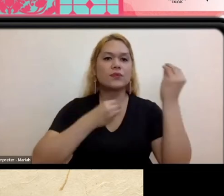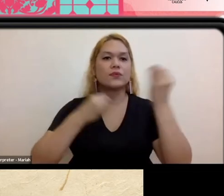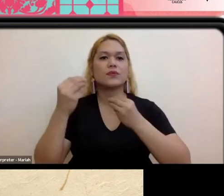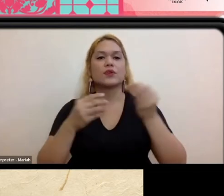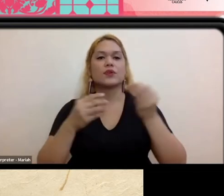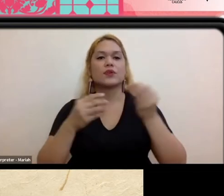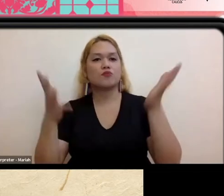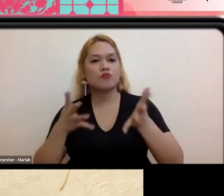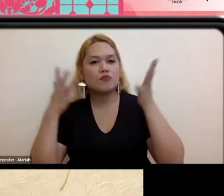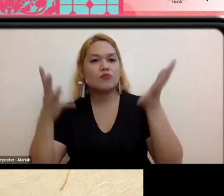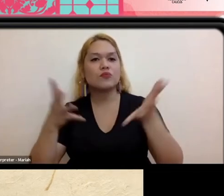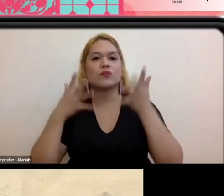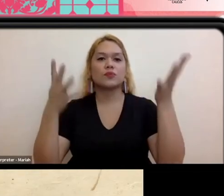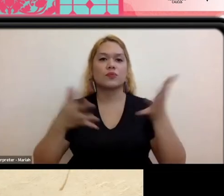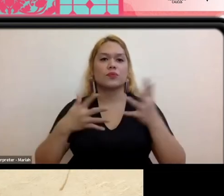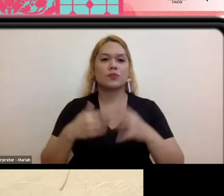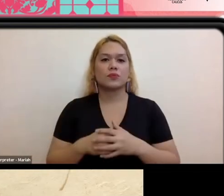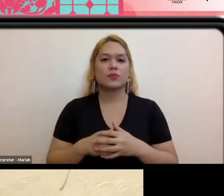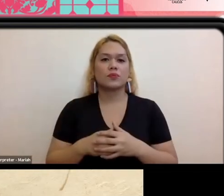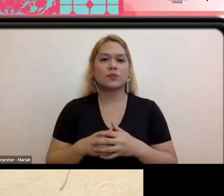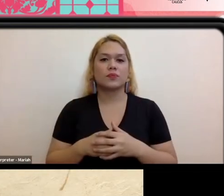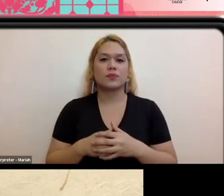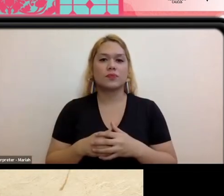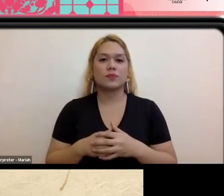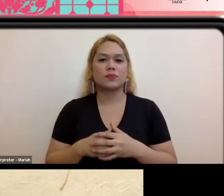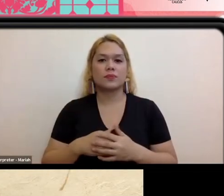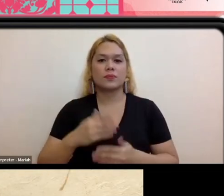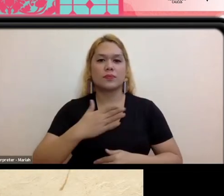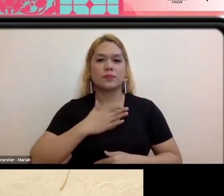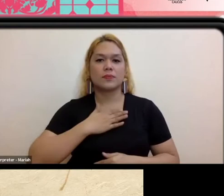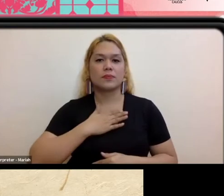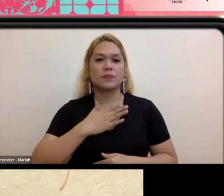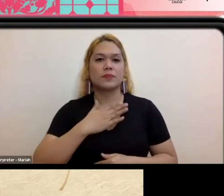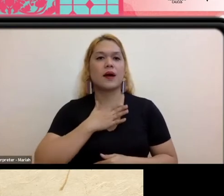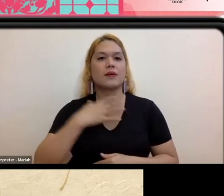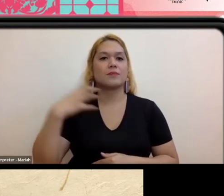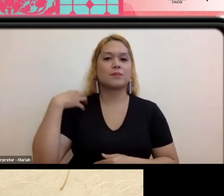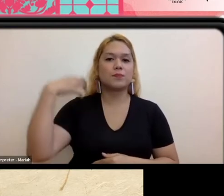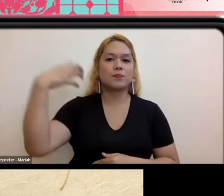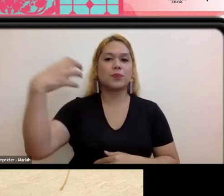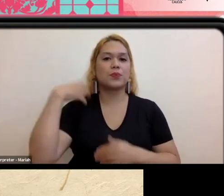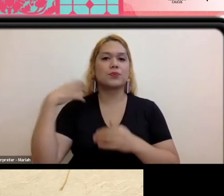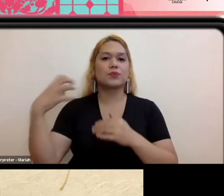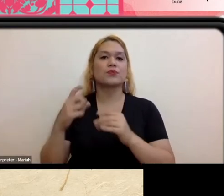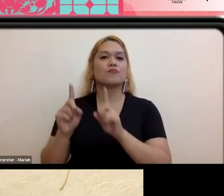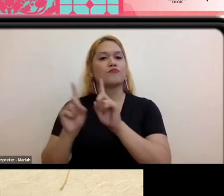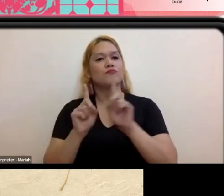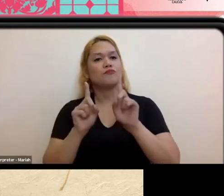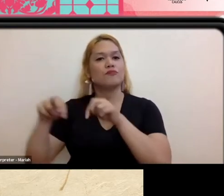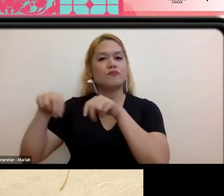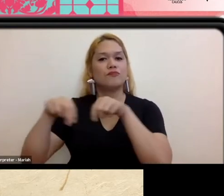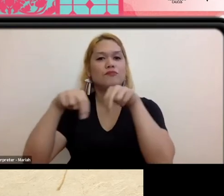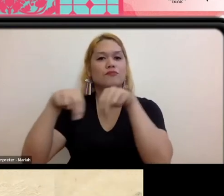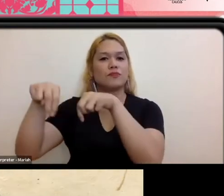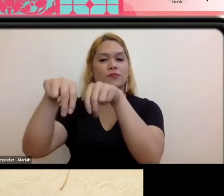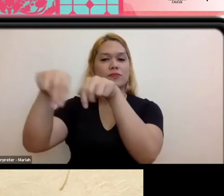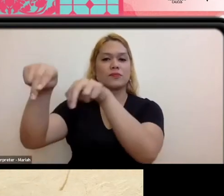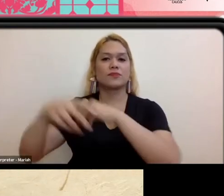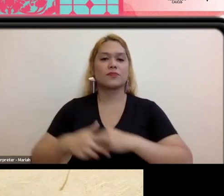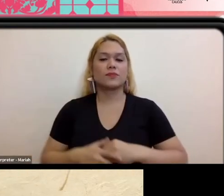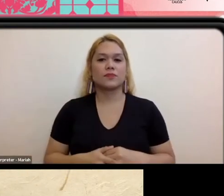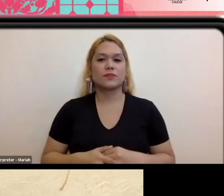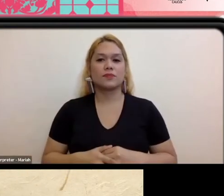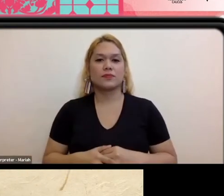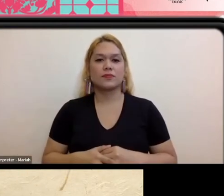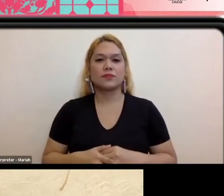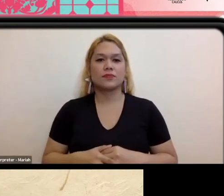amo. At lalakad sa liwasan kahit tirik na tirik ang araw. Ngunit ang 40